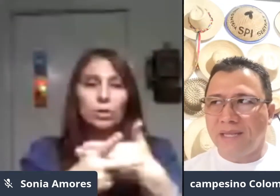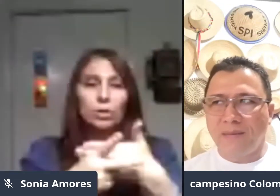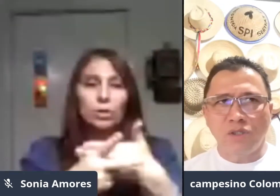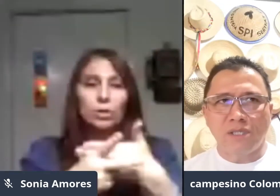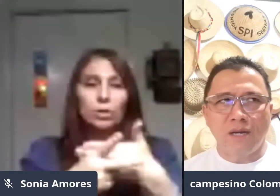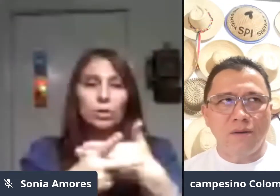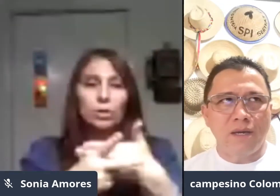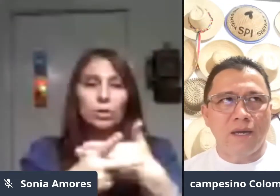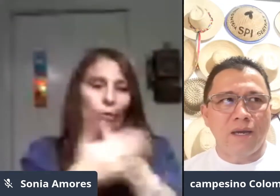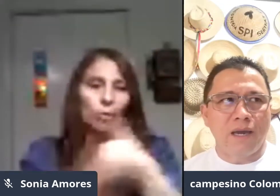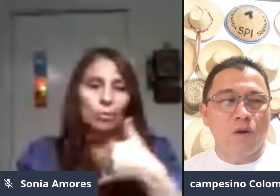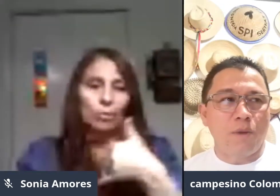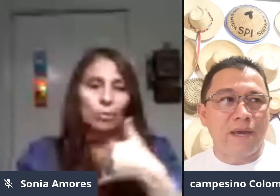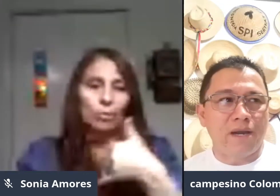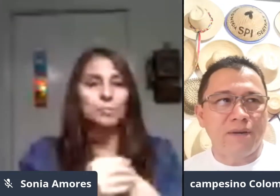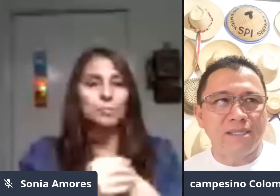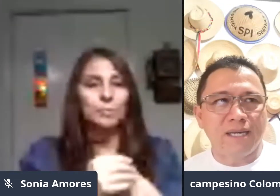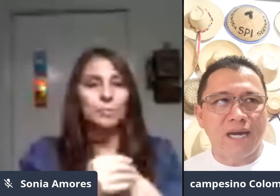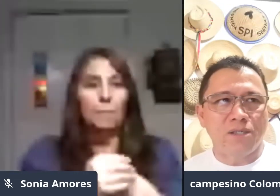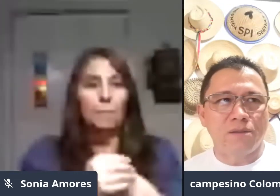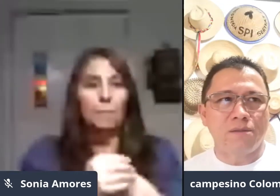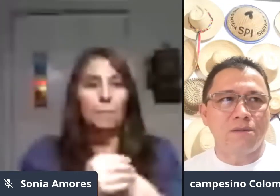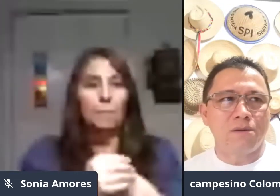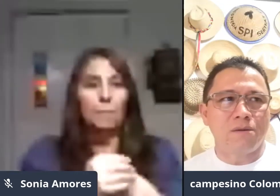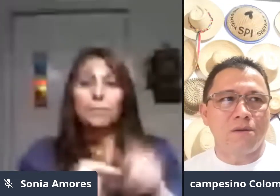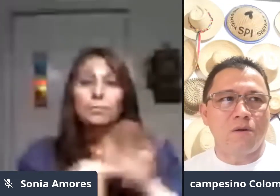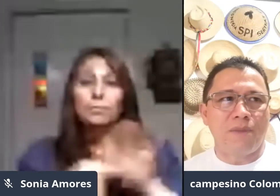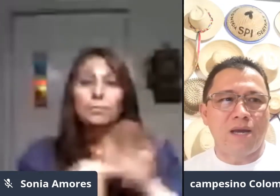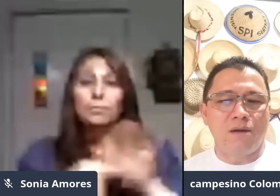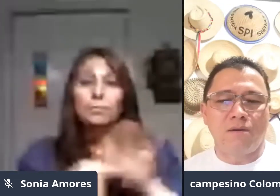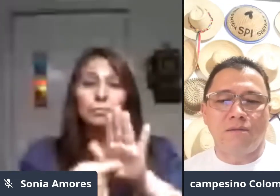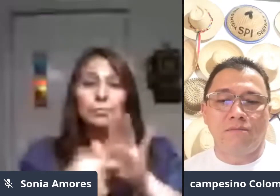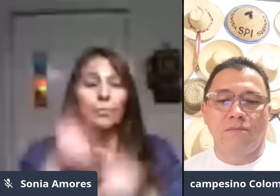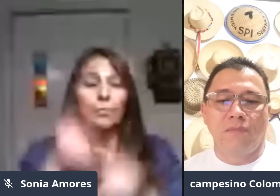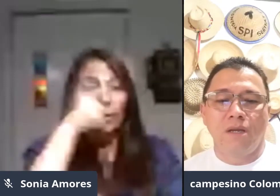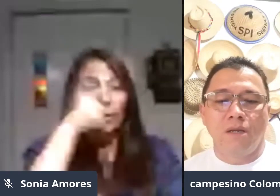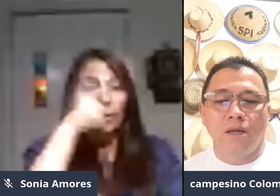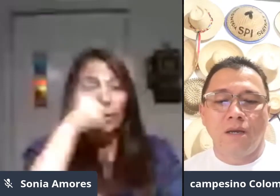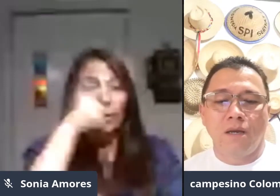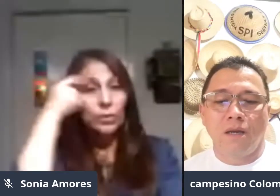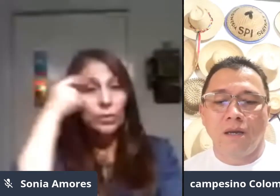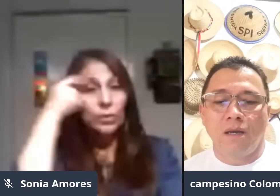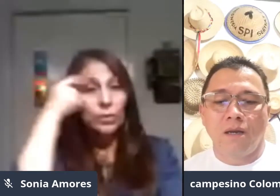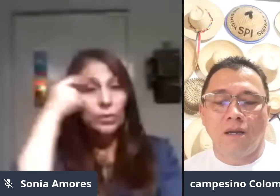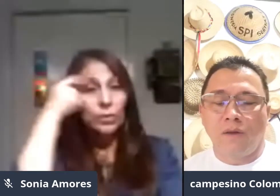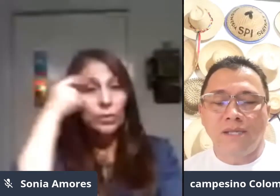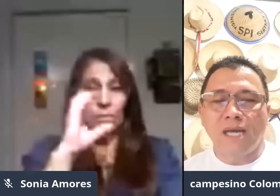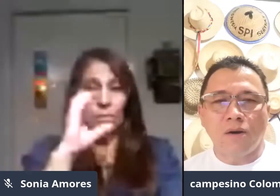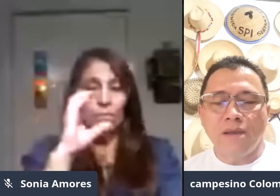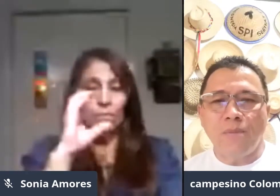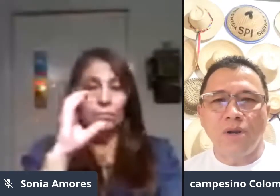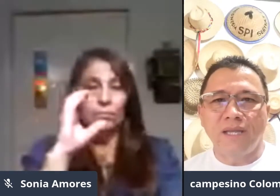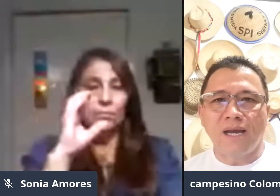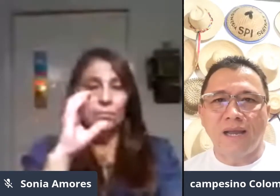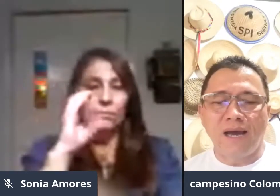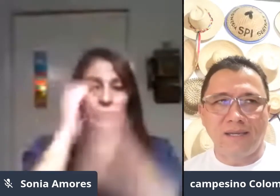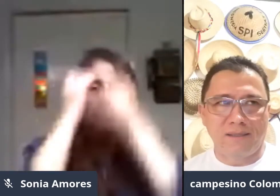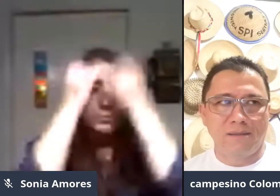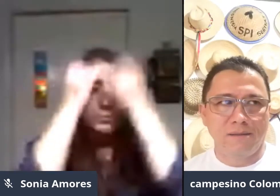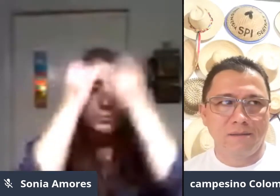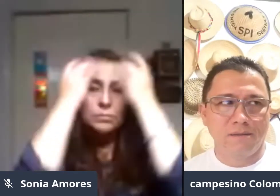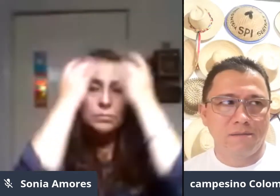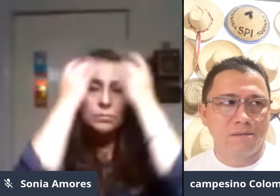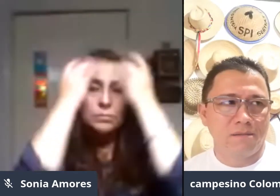Queda también demostrado que el gobierno, en este caso colombiano, no desarrolla políticas